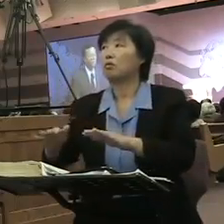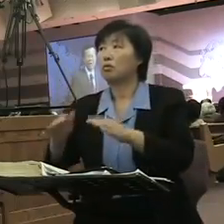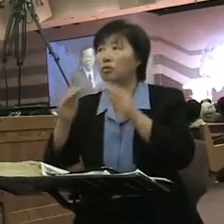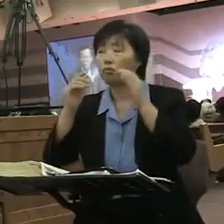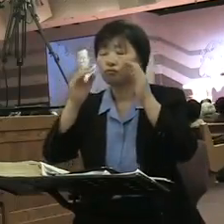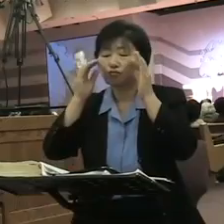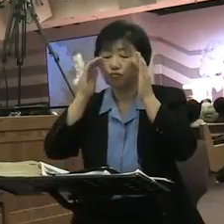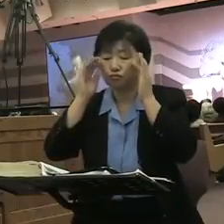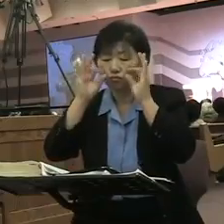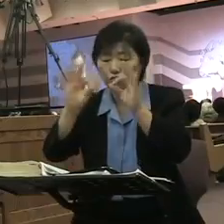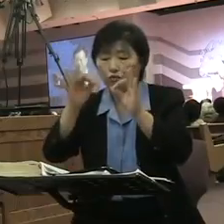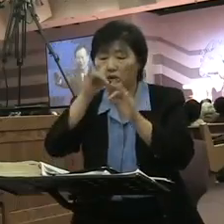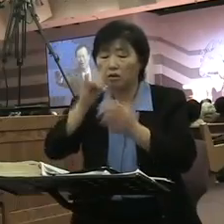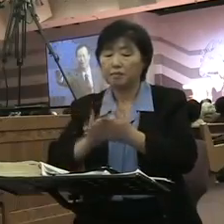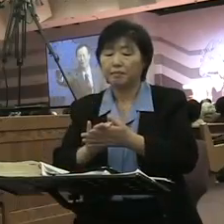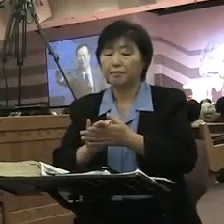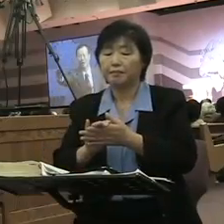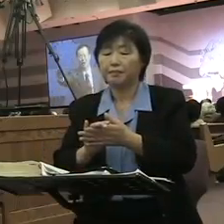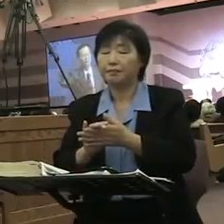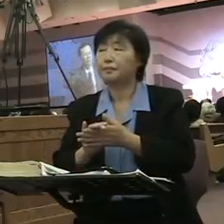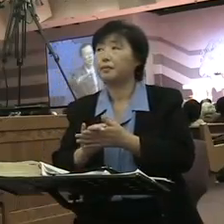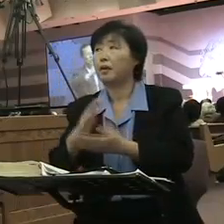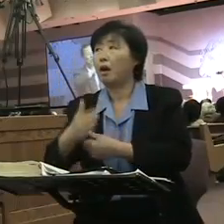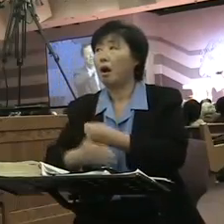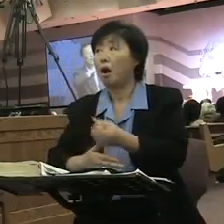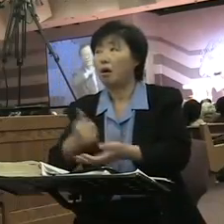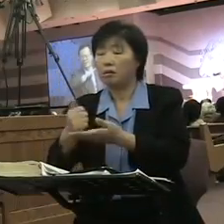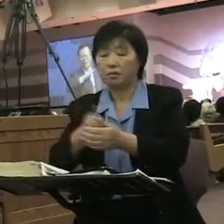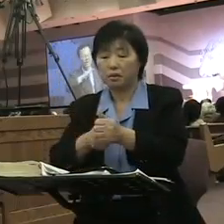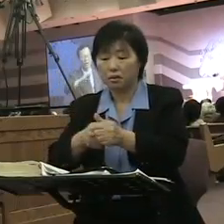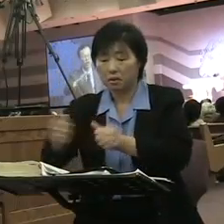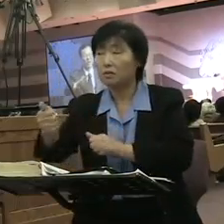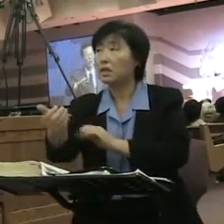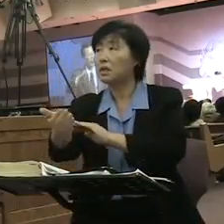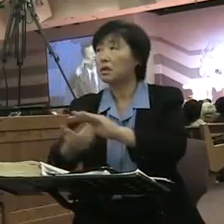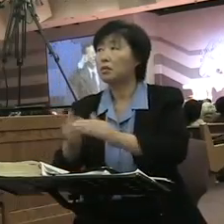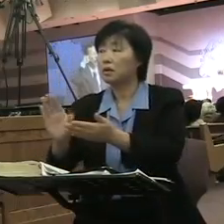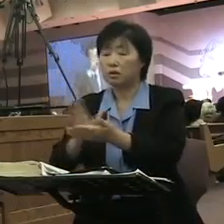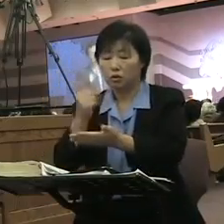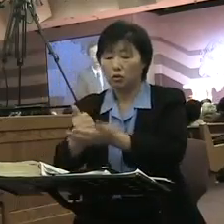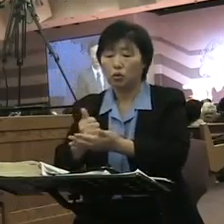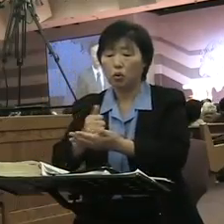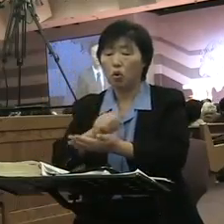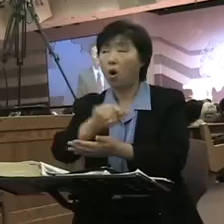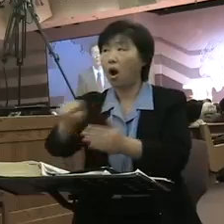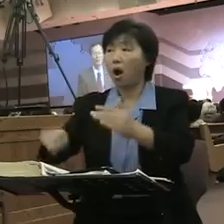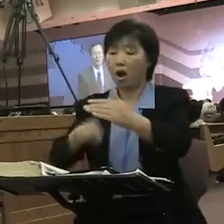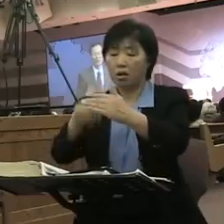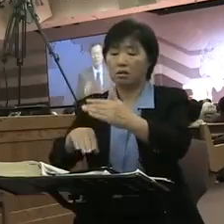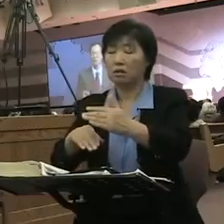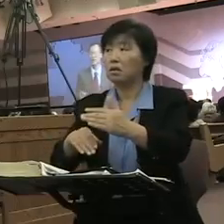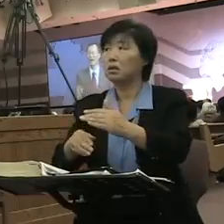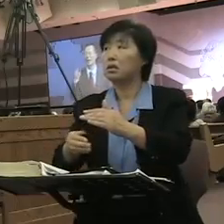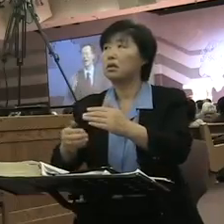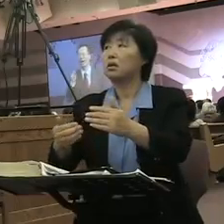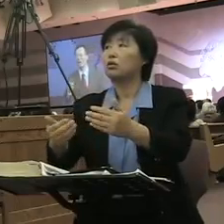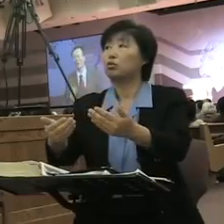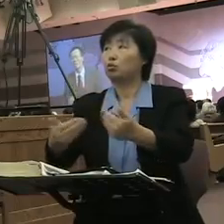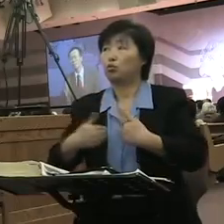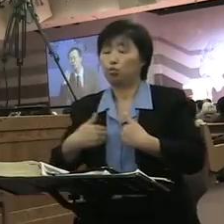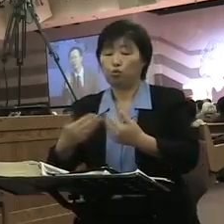있습니까? 그 파도의 물결을 타셔야 합니다. 하나님께서 승리를 이미 그리스도 안에서 우리에게 주셨기 때문에